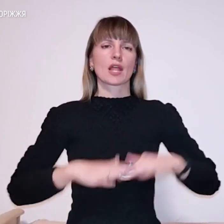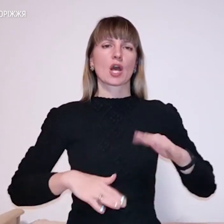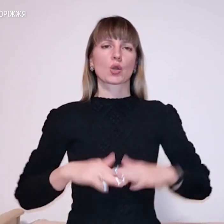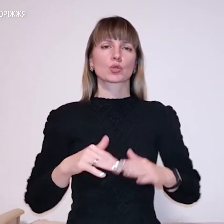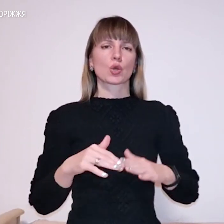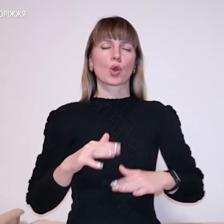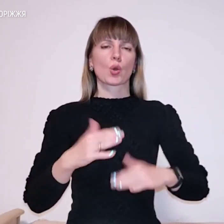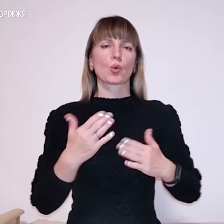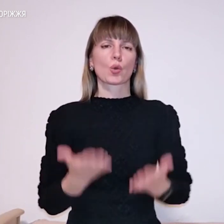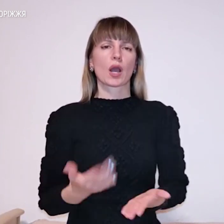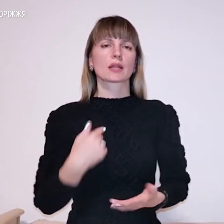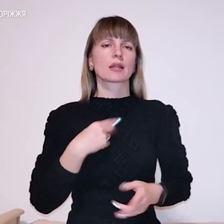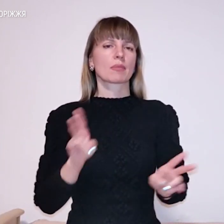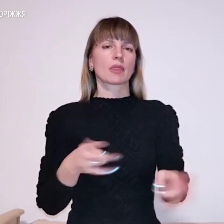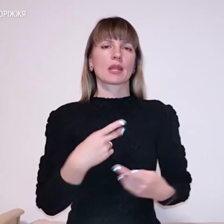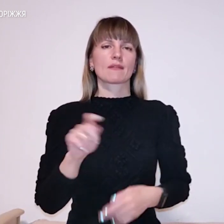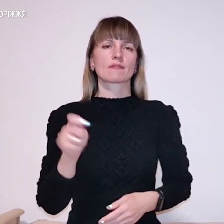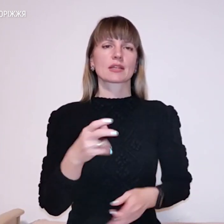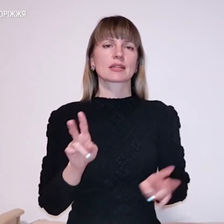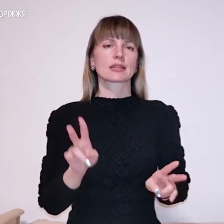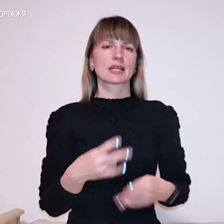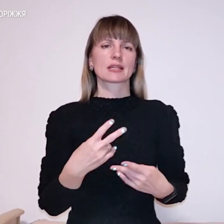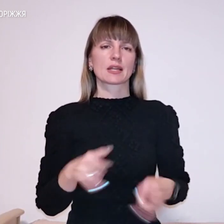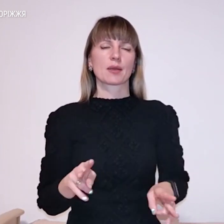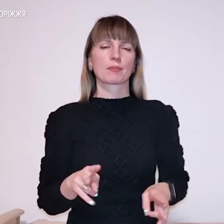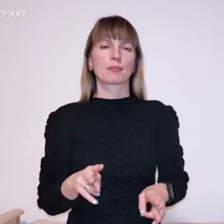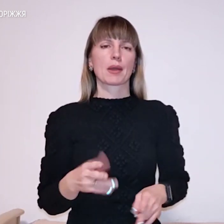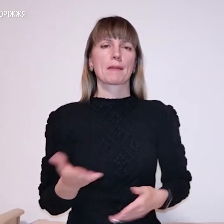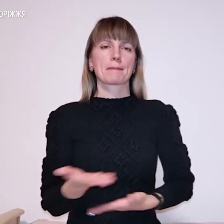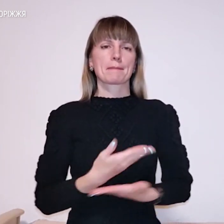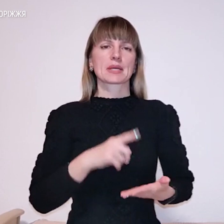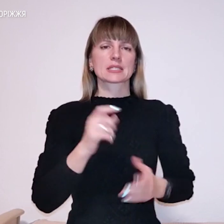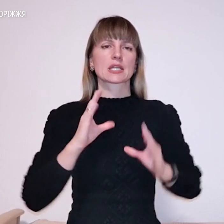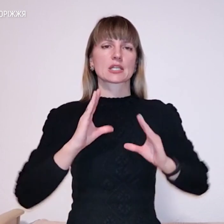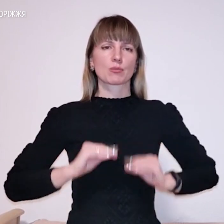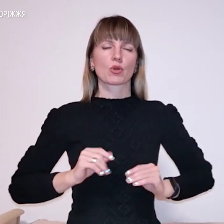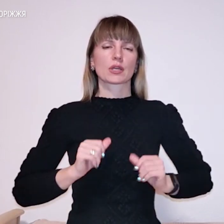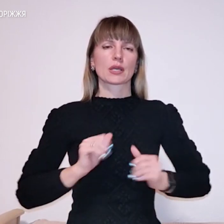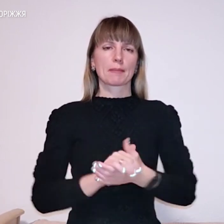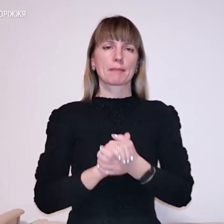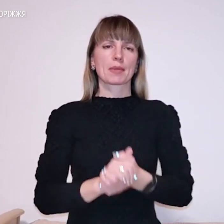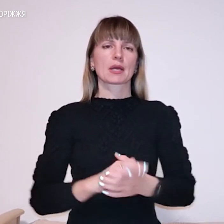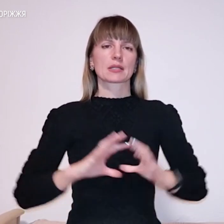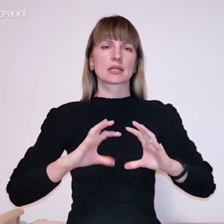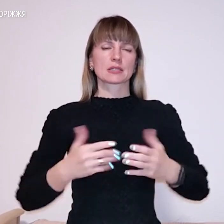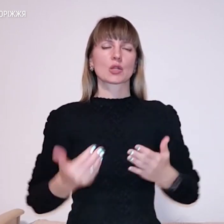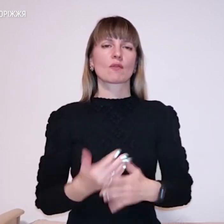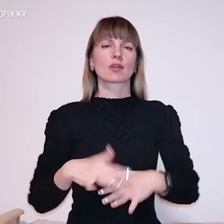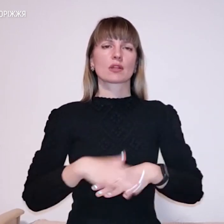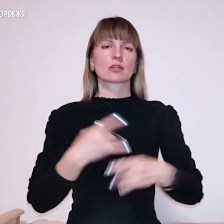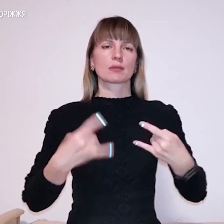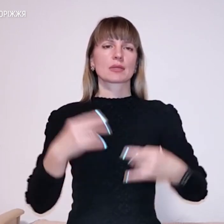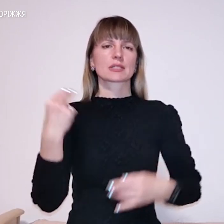Нам не треба війни, не треба. Ми за спокій і мир на землі. Новини на Суспільному. Запоріжжя.